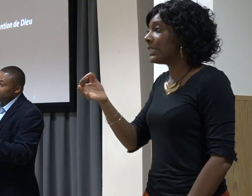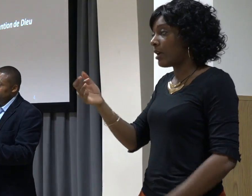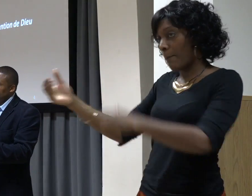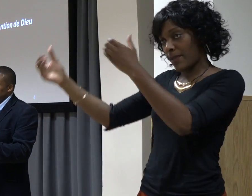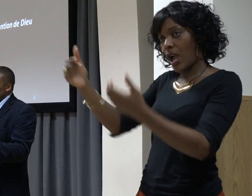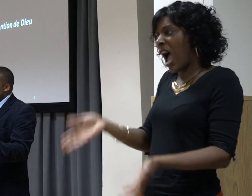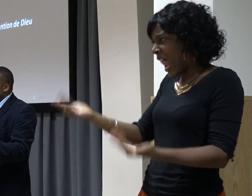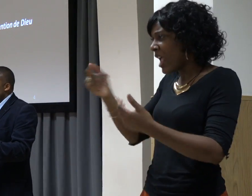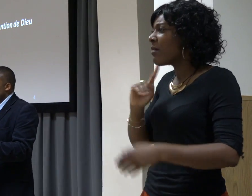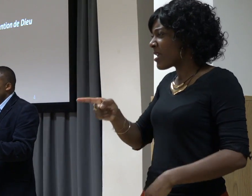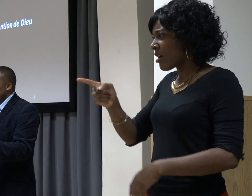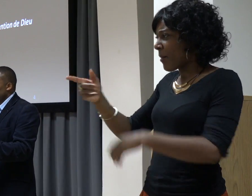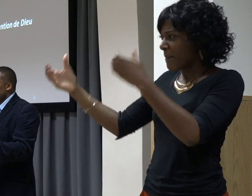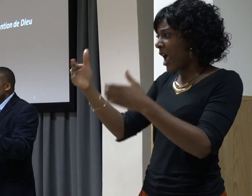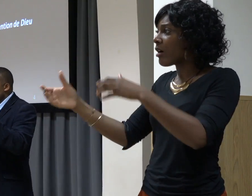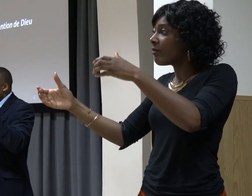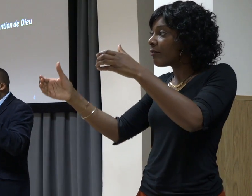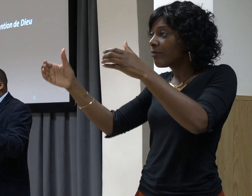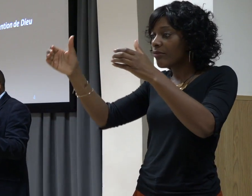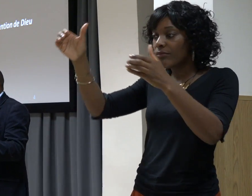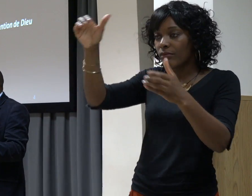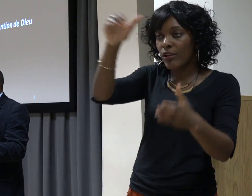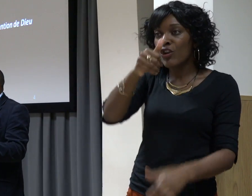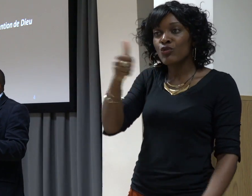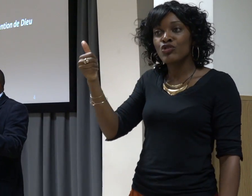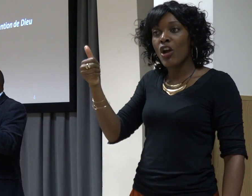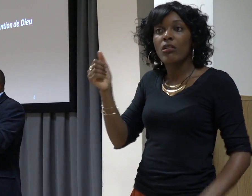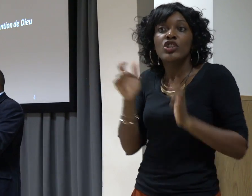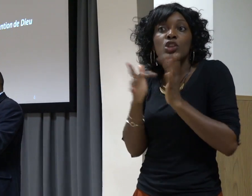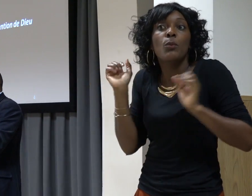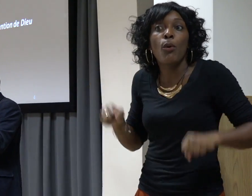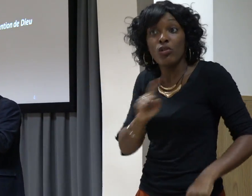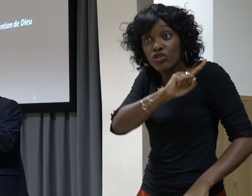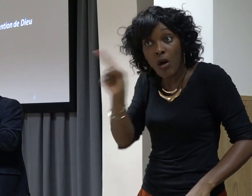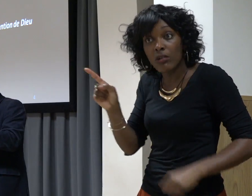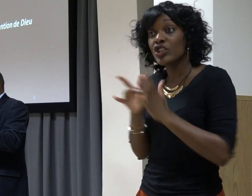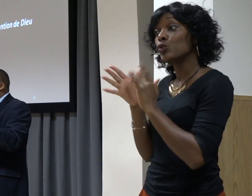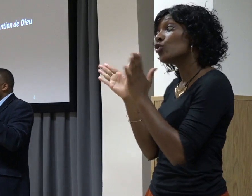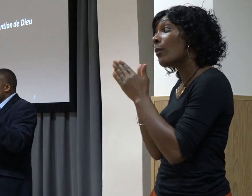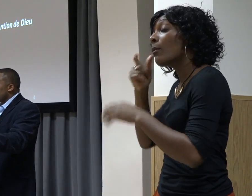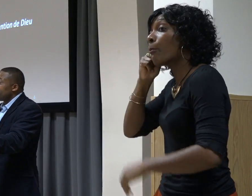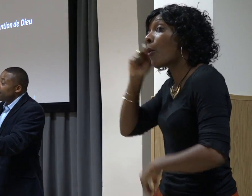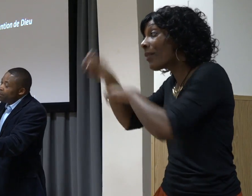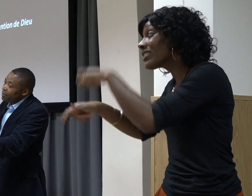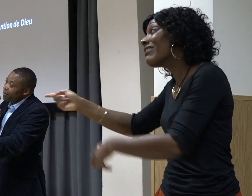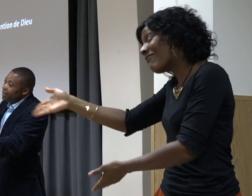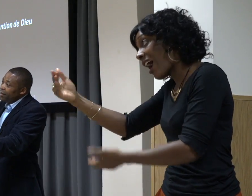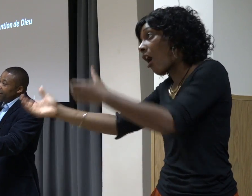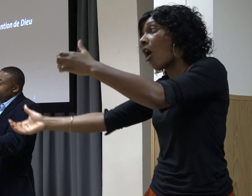Lazare sorte. Il a demandé aux personnes qui étaient là d'ôter la pierre. C'était la première